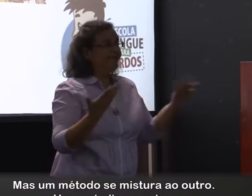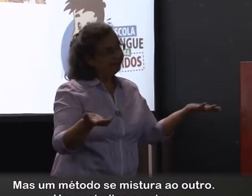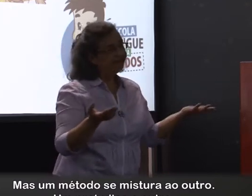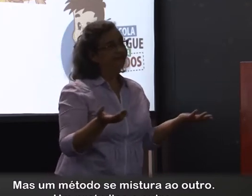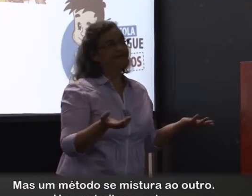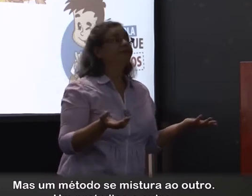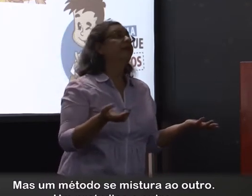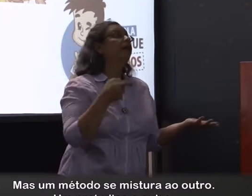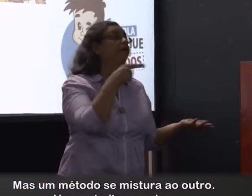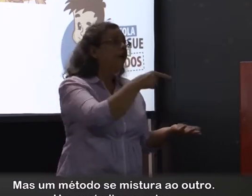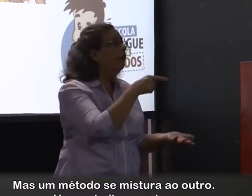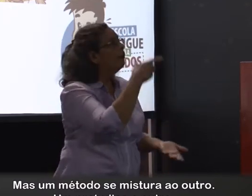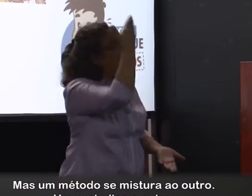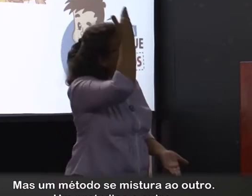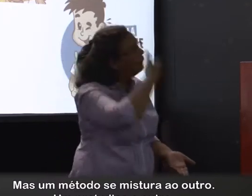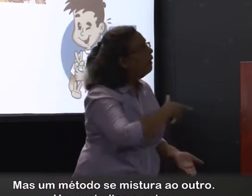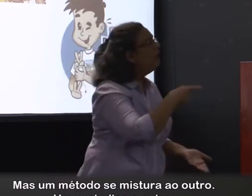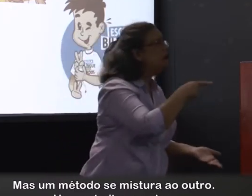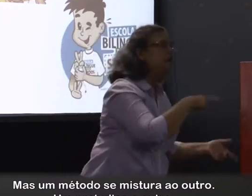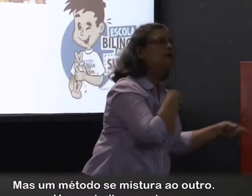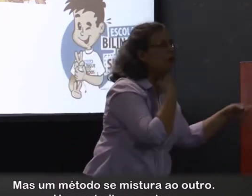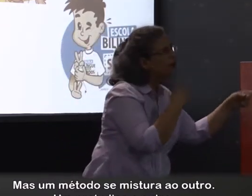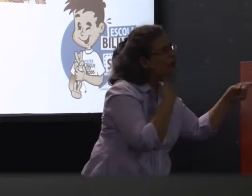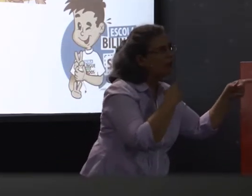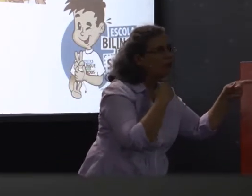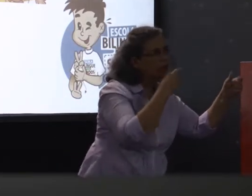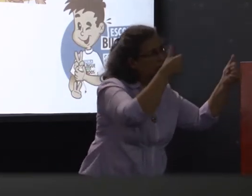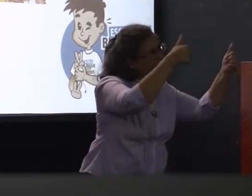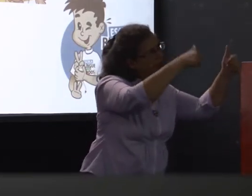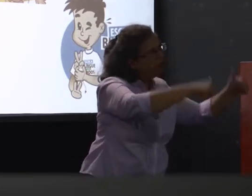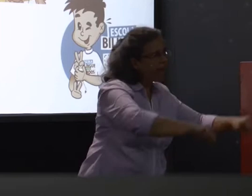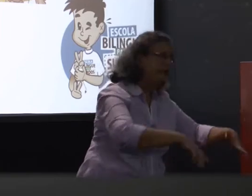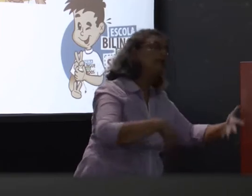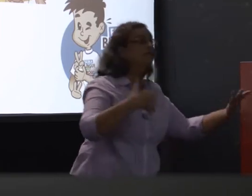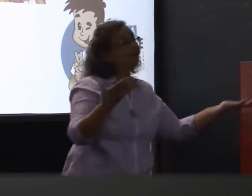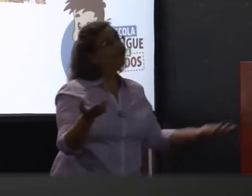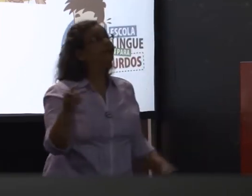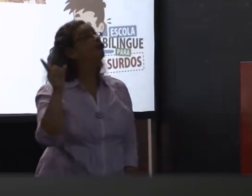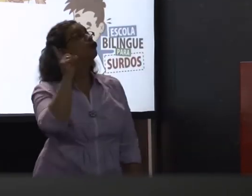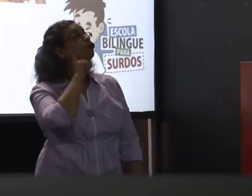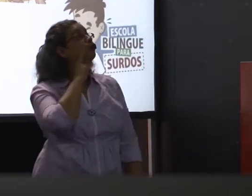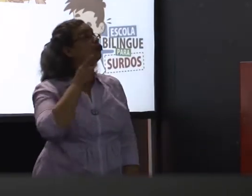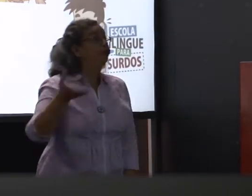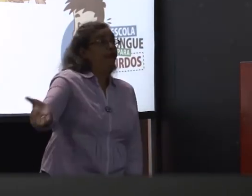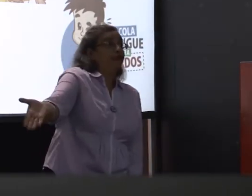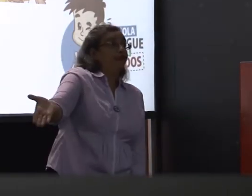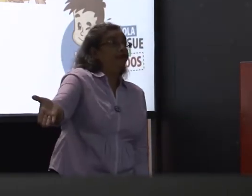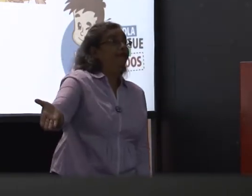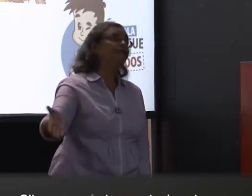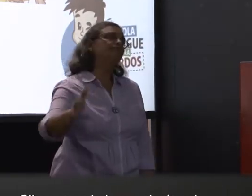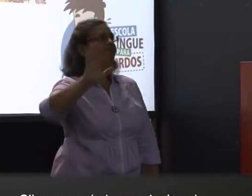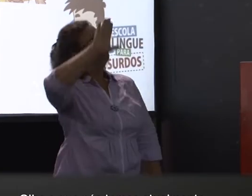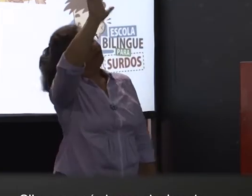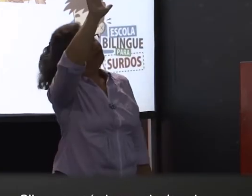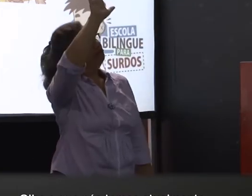se mistura ao outro, um prejudica o outro. Né? E aí, olha o que nós